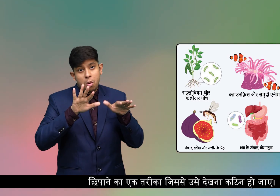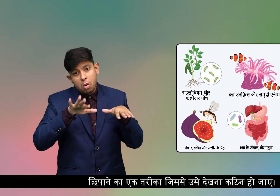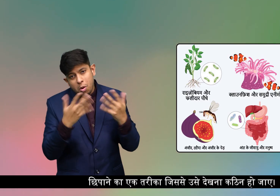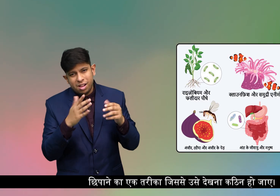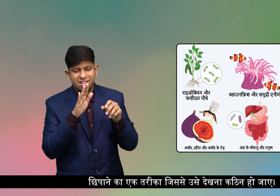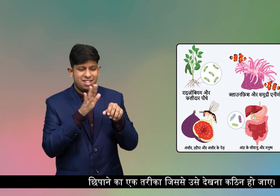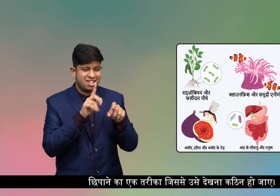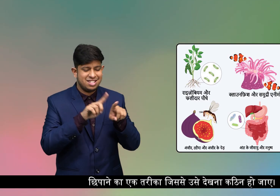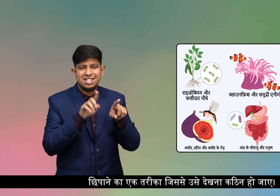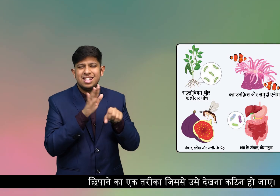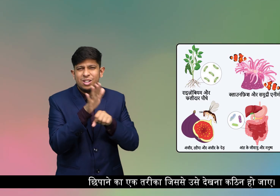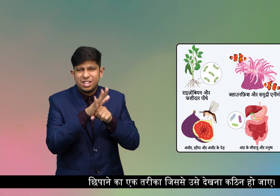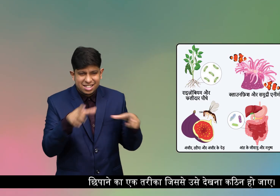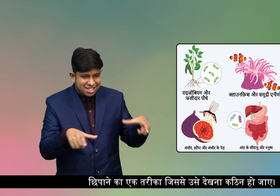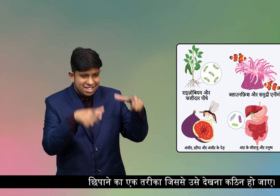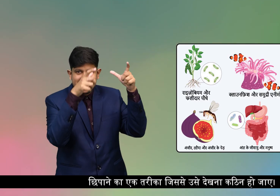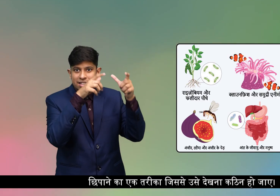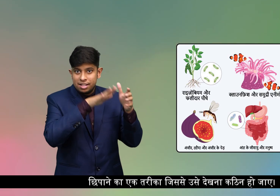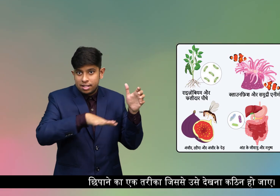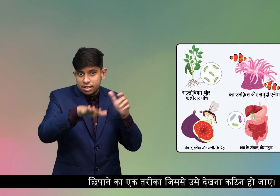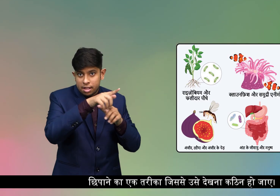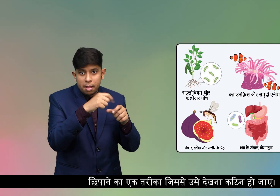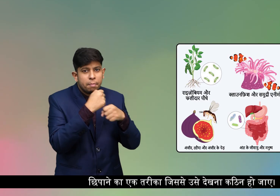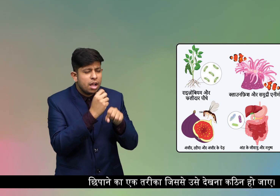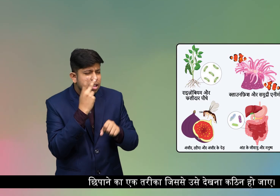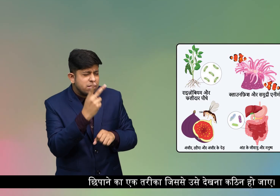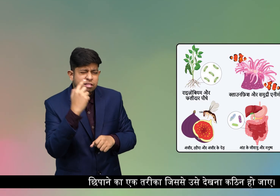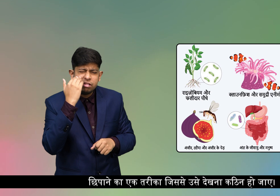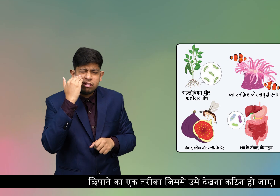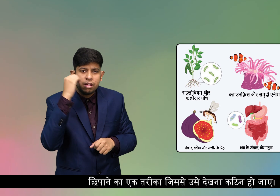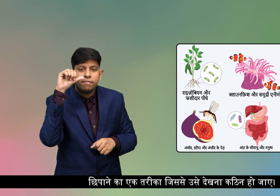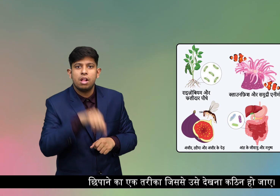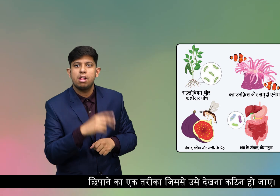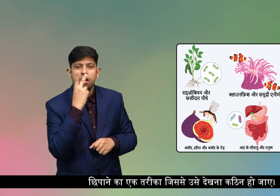छिपाने का एक तरीका जिससे उसे देखना कठिन हो जाए।